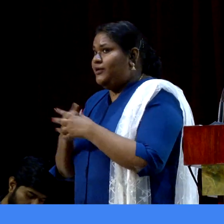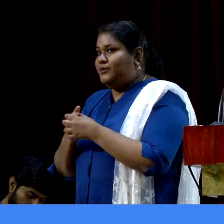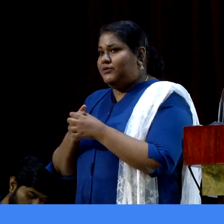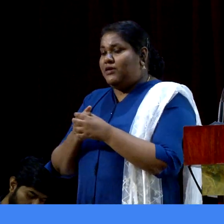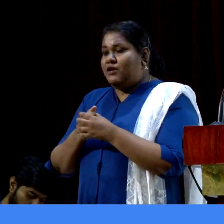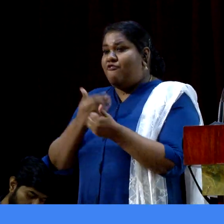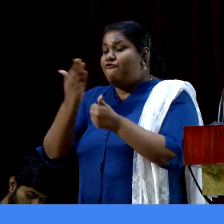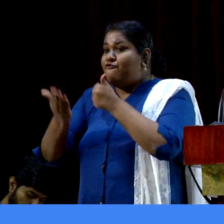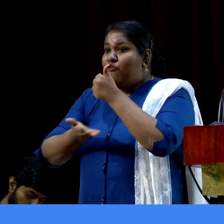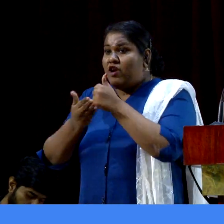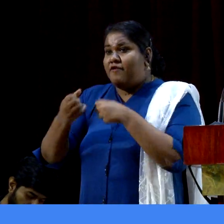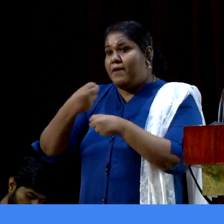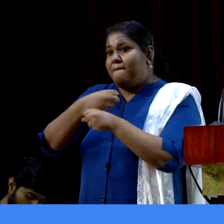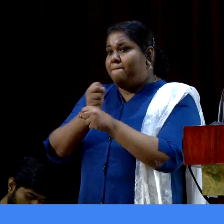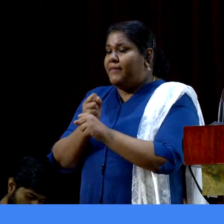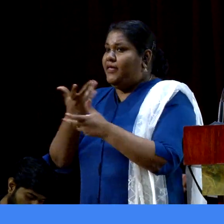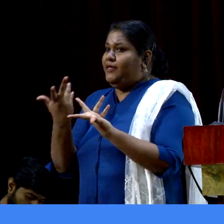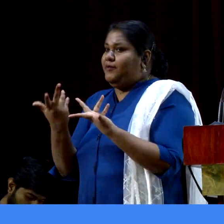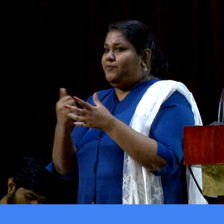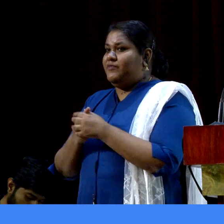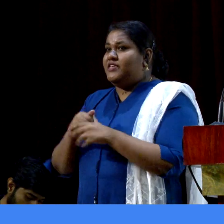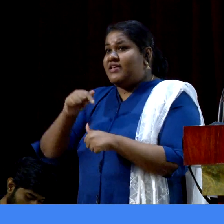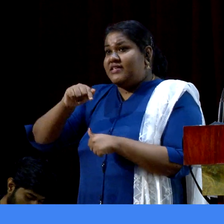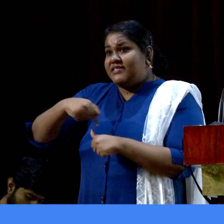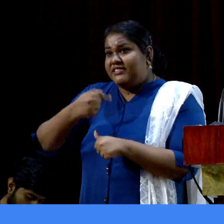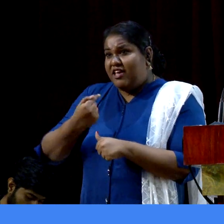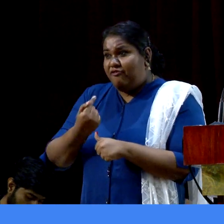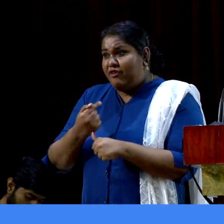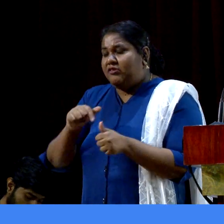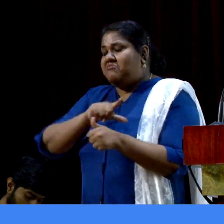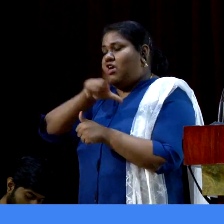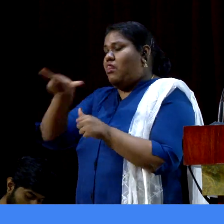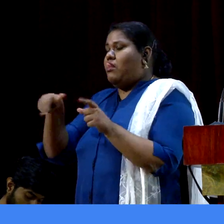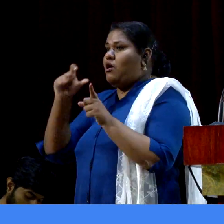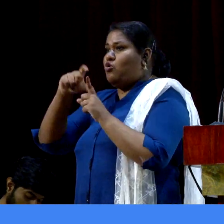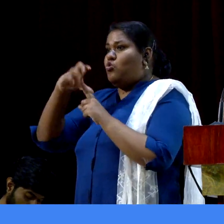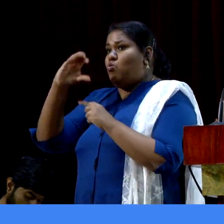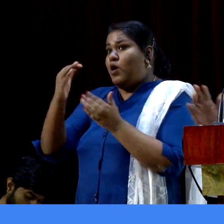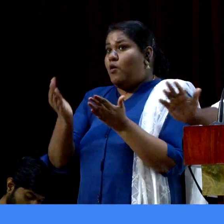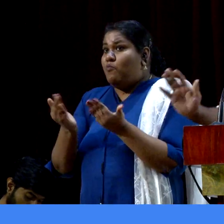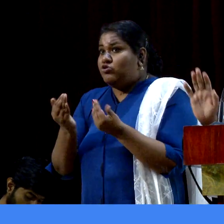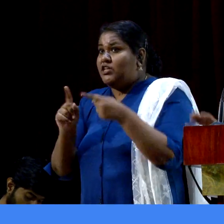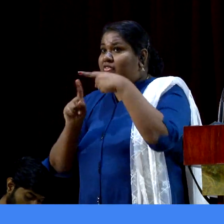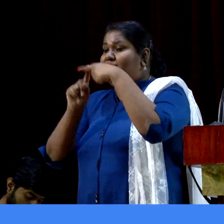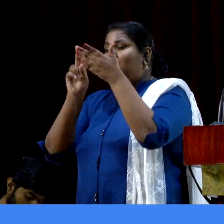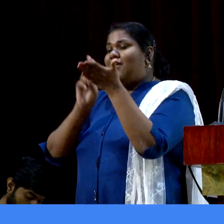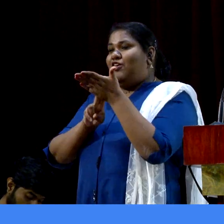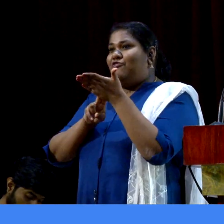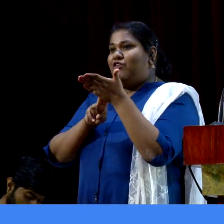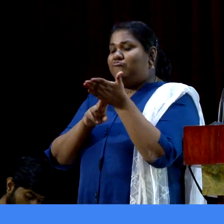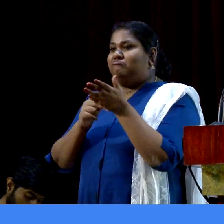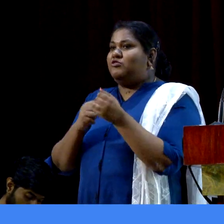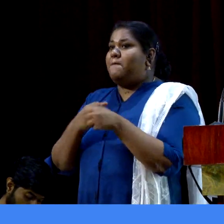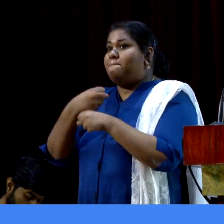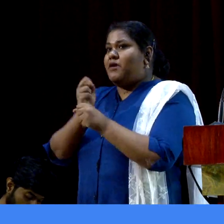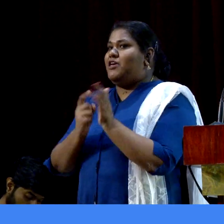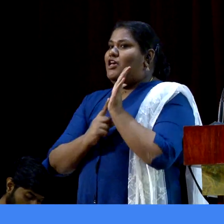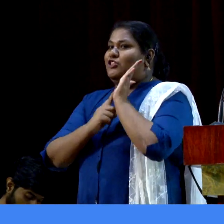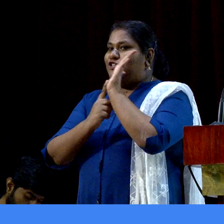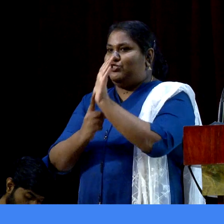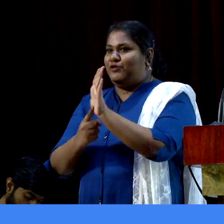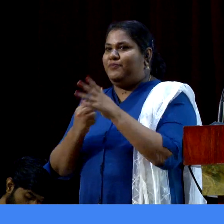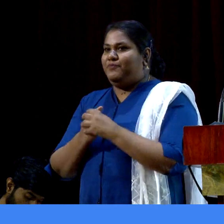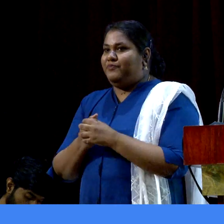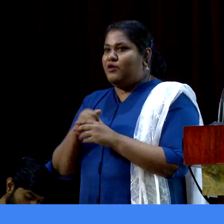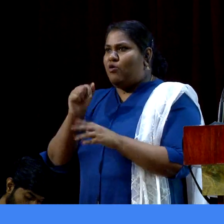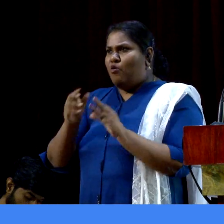கொள்ளக்கூடிய தன்னிறைவு கொண்டத செல்ஃப் ரிலையன்ட் என்ற நிலையை தமிழ்நாடு உருவாக்கி காட்டியிருக்கிறோம். ஏன், இன்னும்